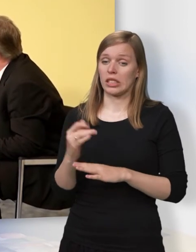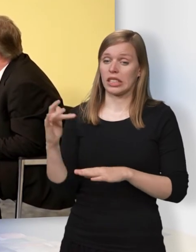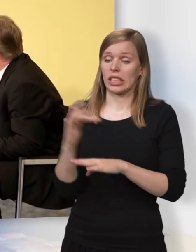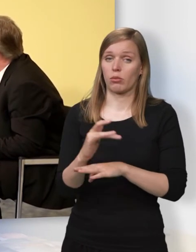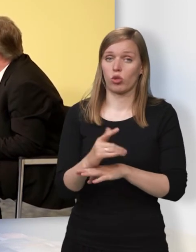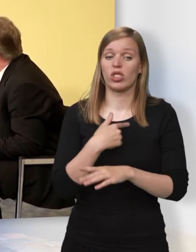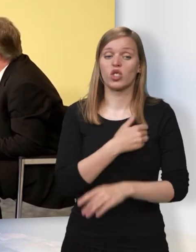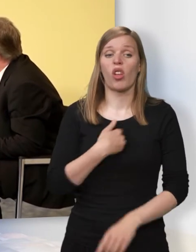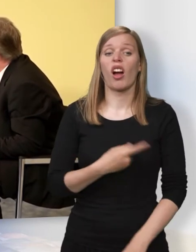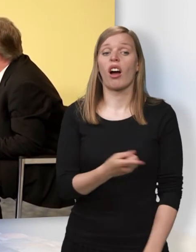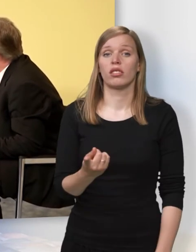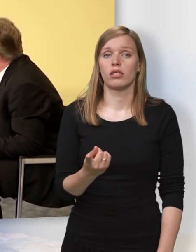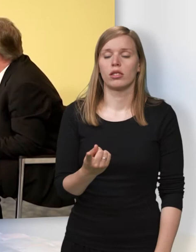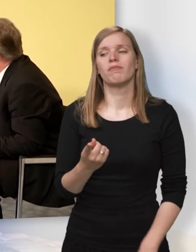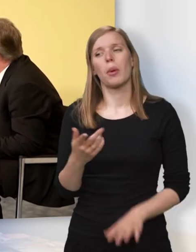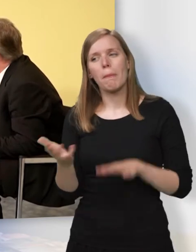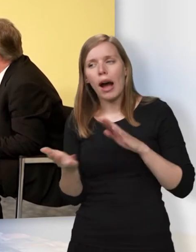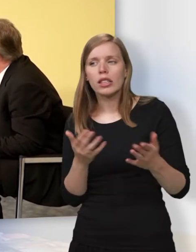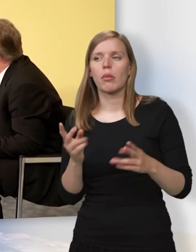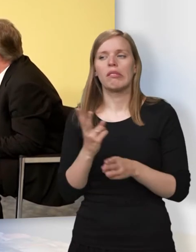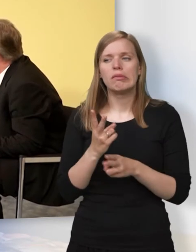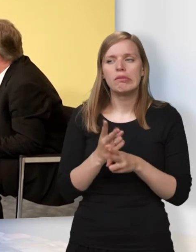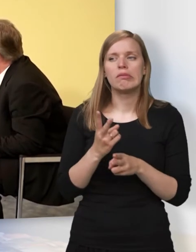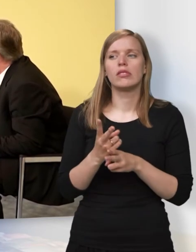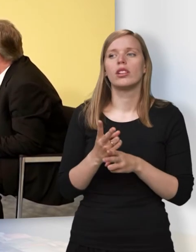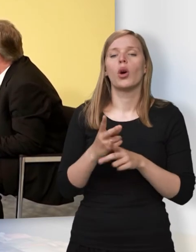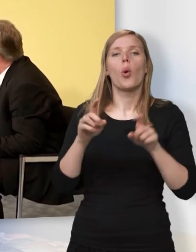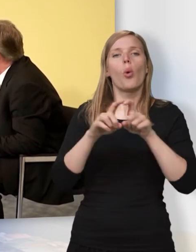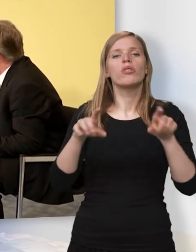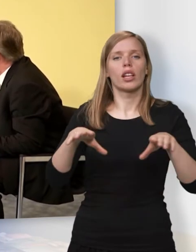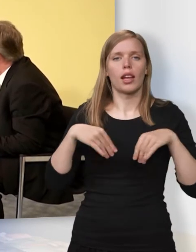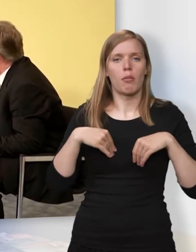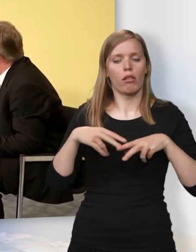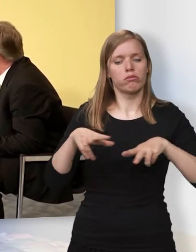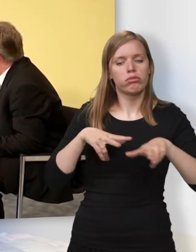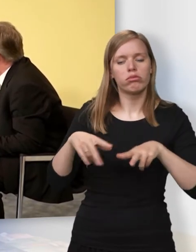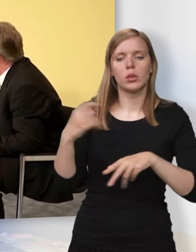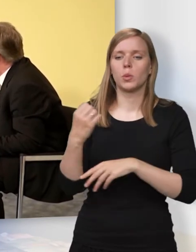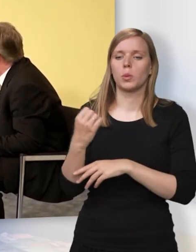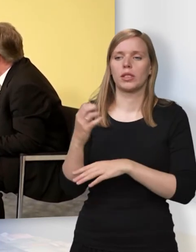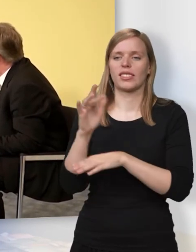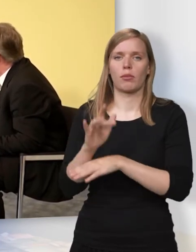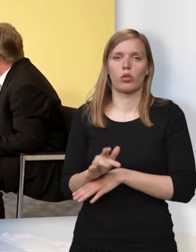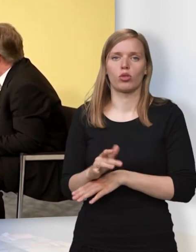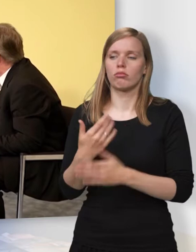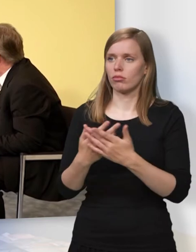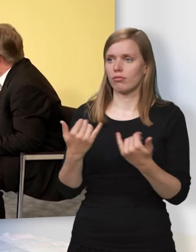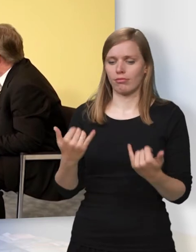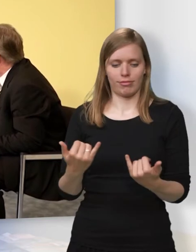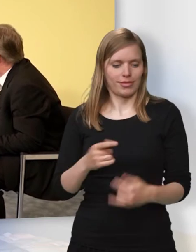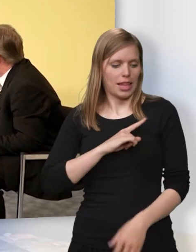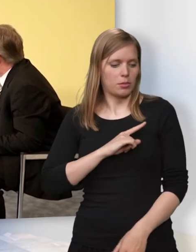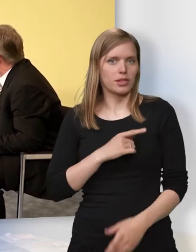Soldaten. Mhm. Manchmal ist sie sehr skeptisch gegen Unternehmer. Mhm. Und insofern bin ich dann ein Beispiel, was